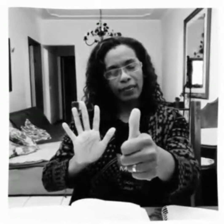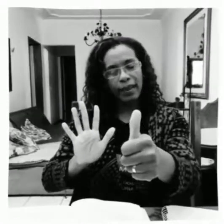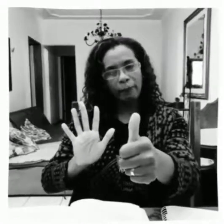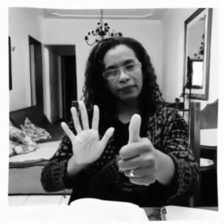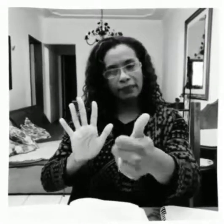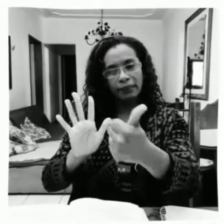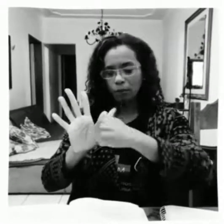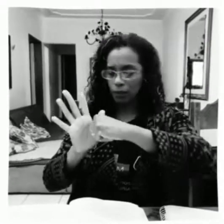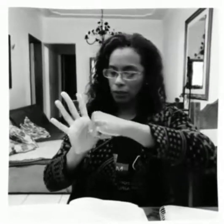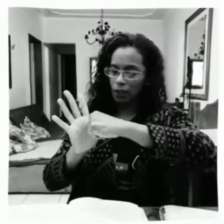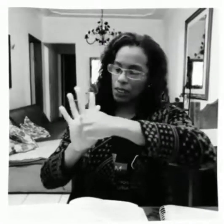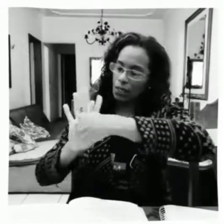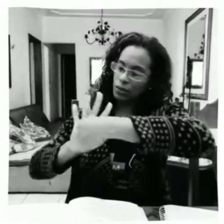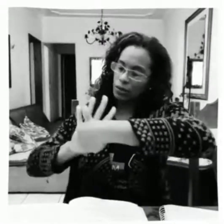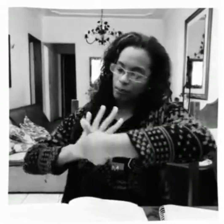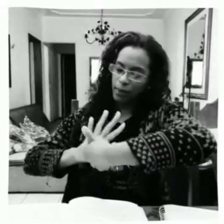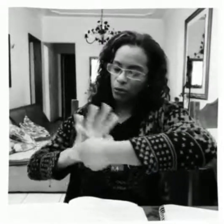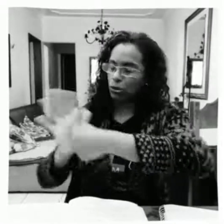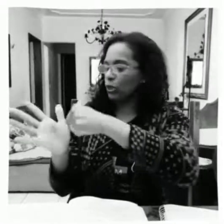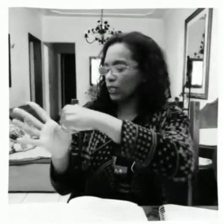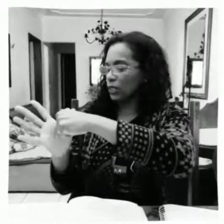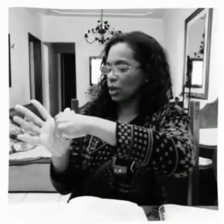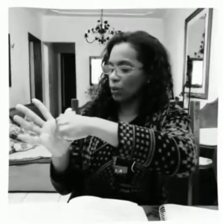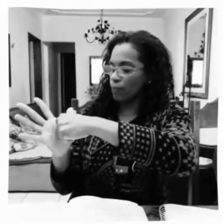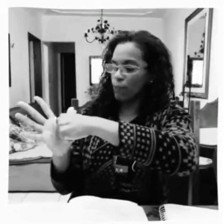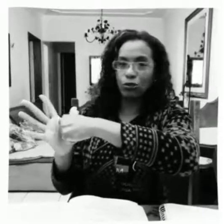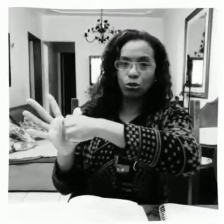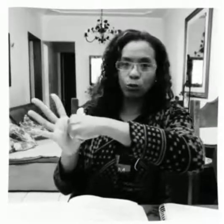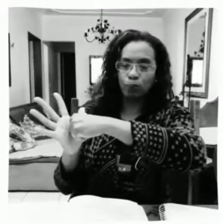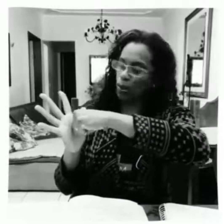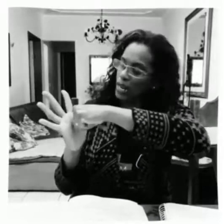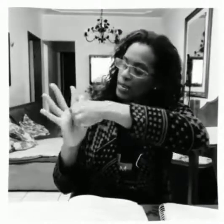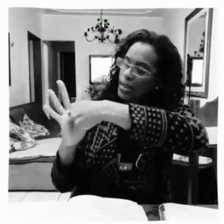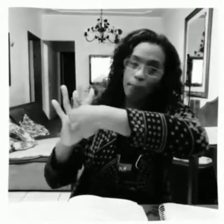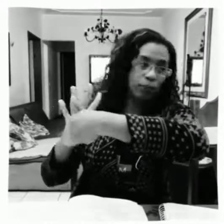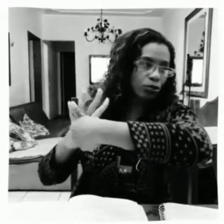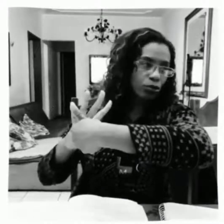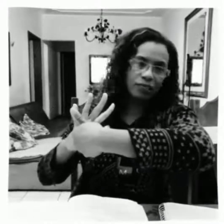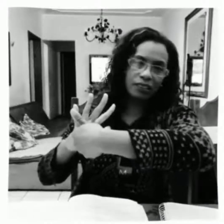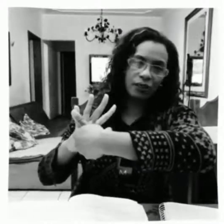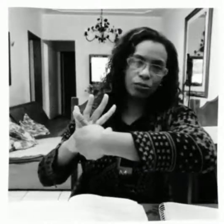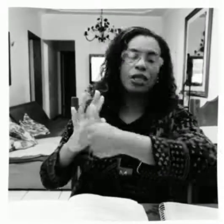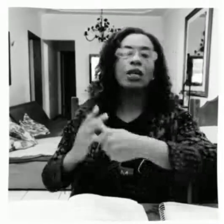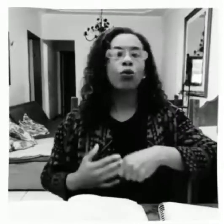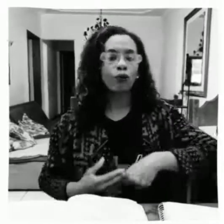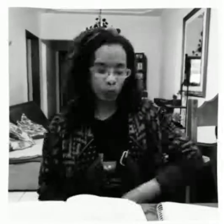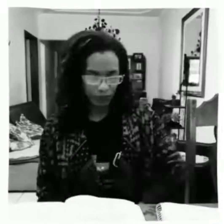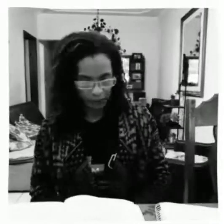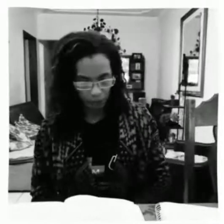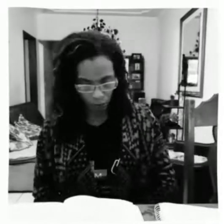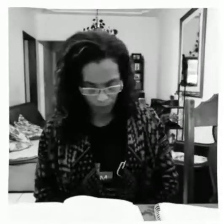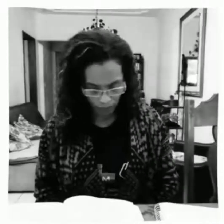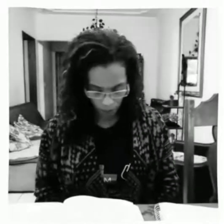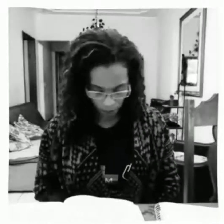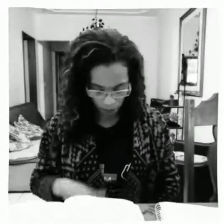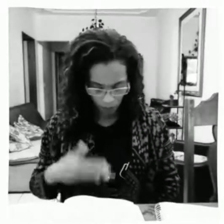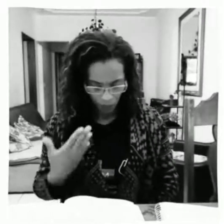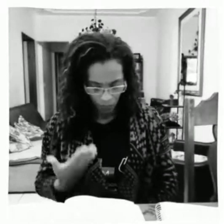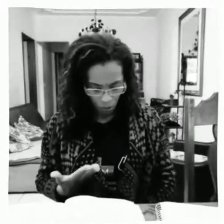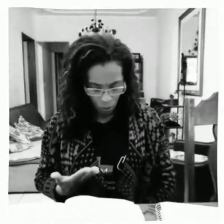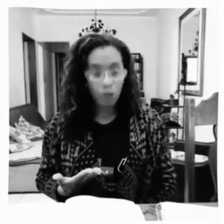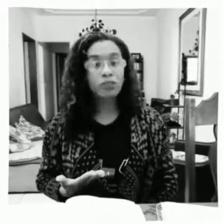com o polegar para cima e passou aqui, ó, passou do polegar para os outros dedos. Configuração de